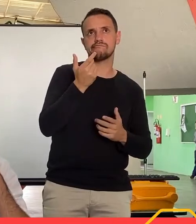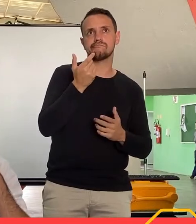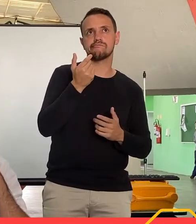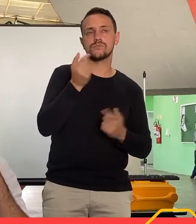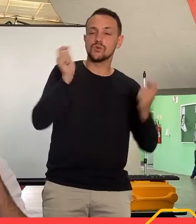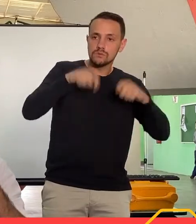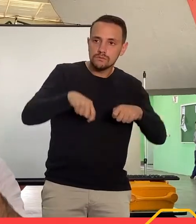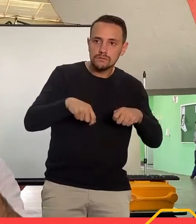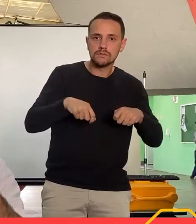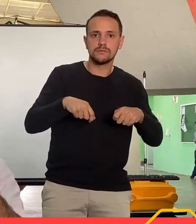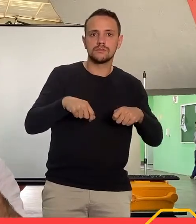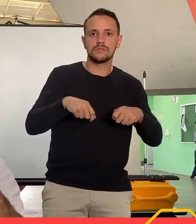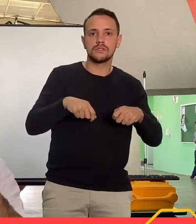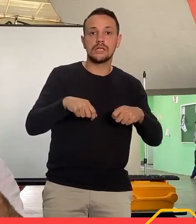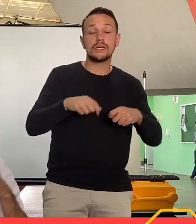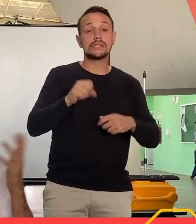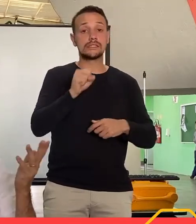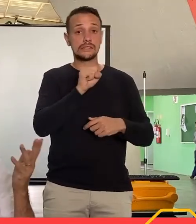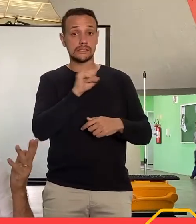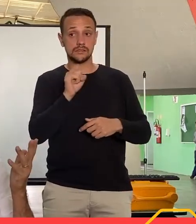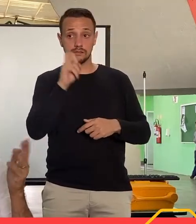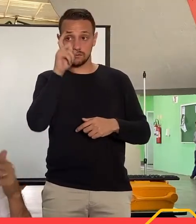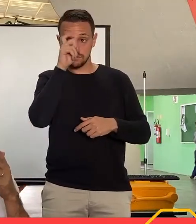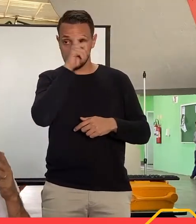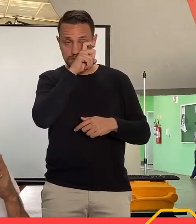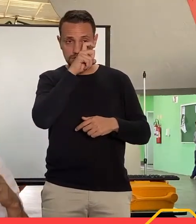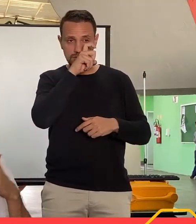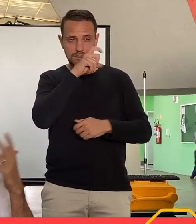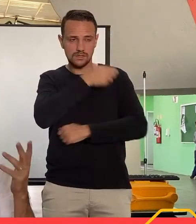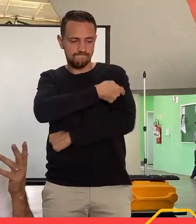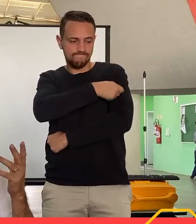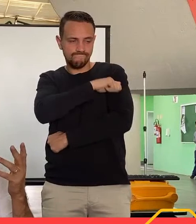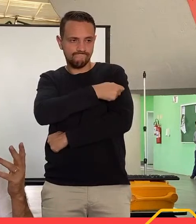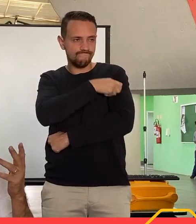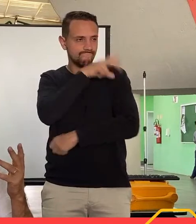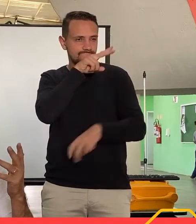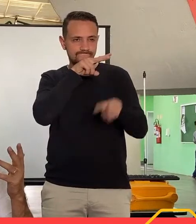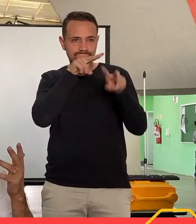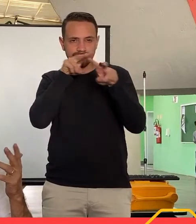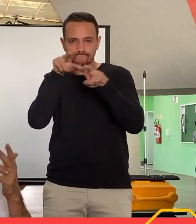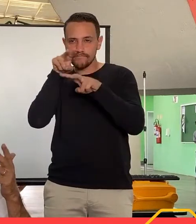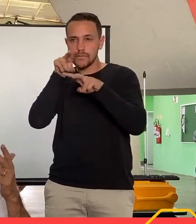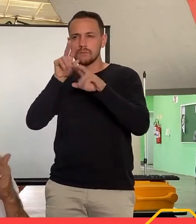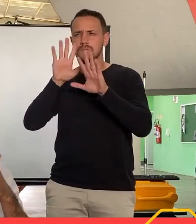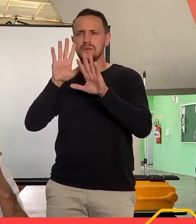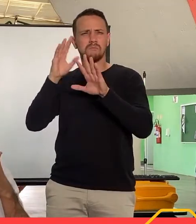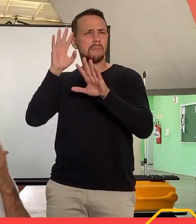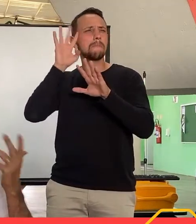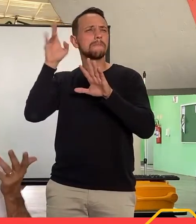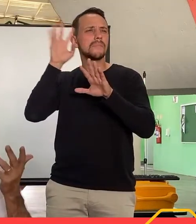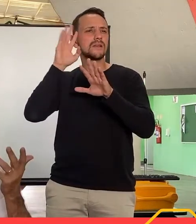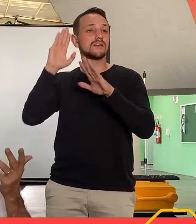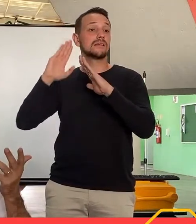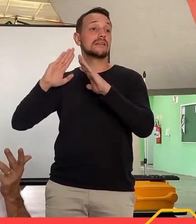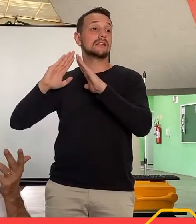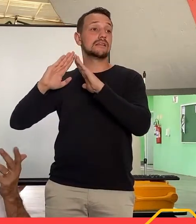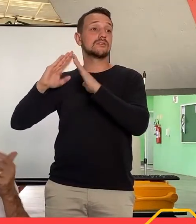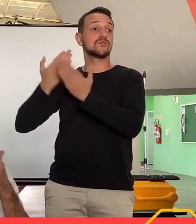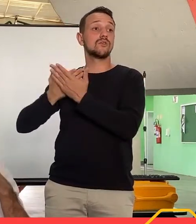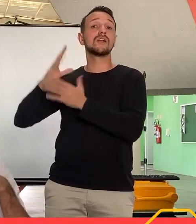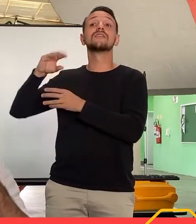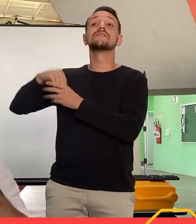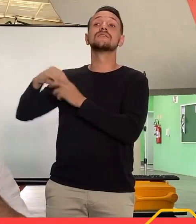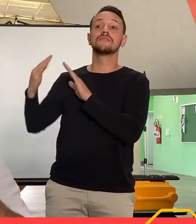possibilidade. E se é difícil fiscalizar tudo no Brasil, você imagina o homeschooling. O que vai